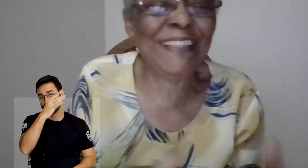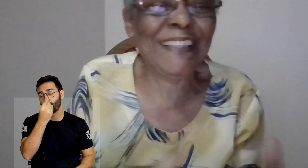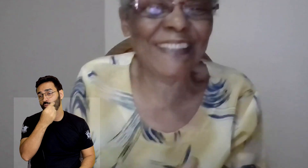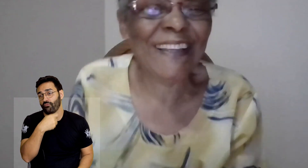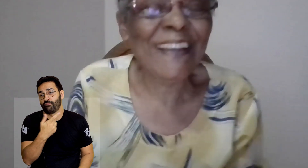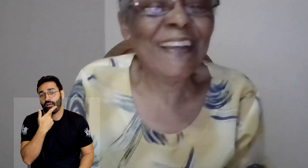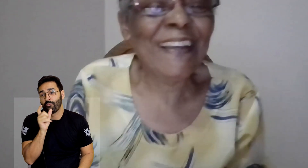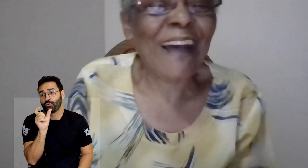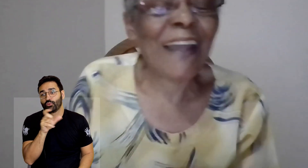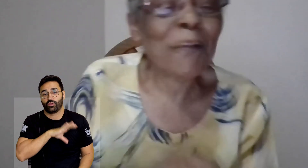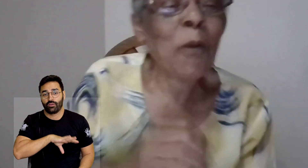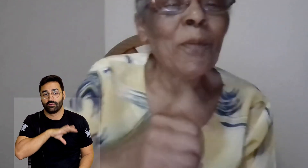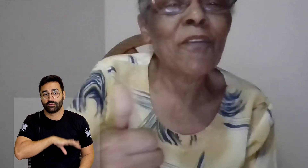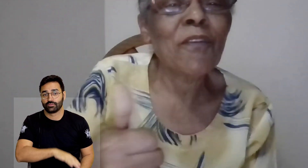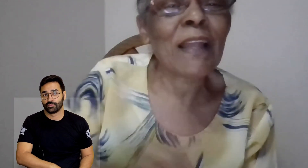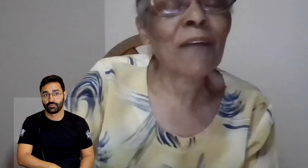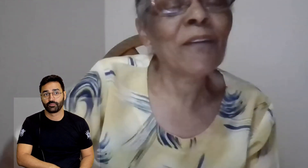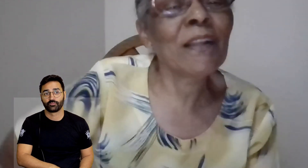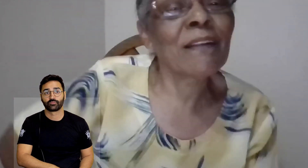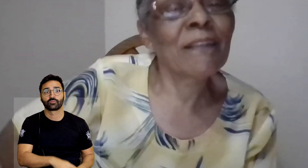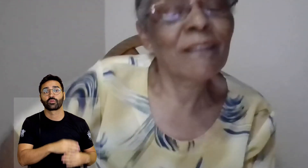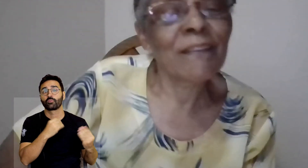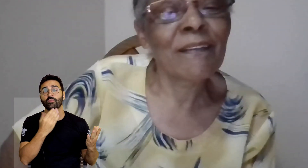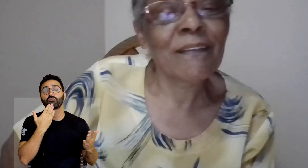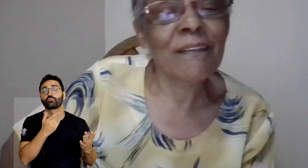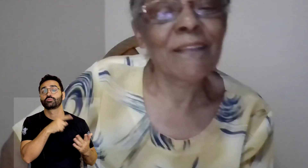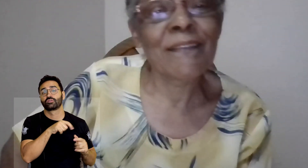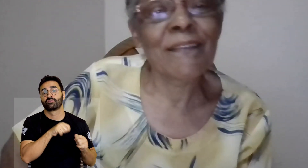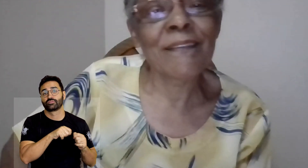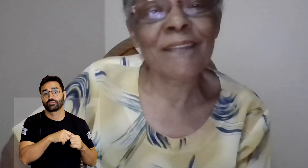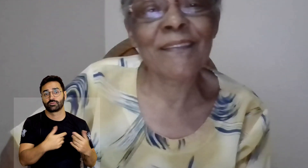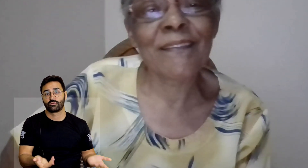esqueci. Vai Aí, como que eu consertar. vou fazer com ele?